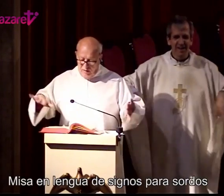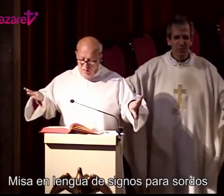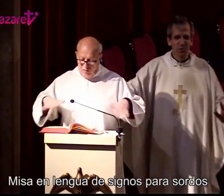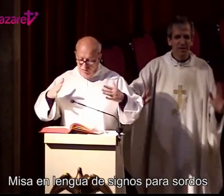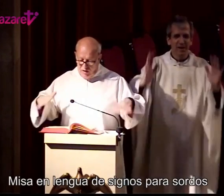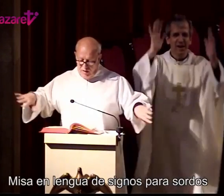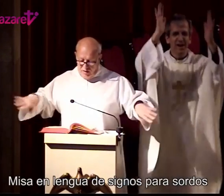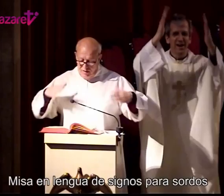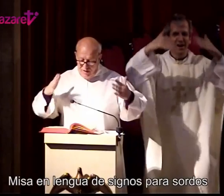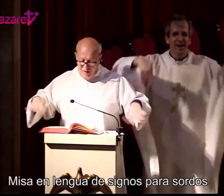aleluya,